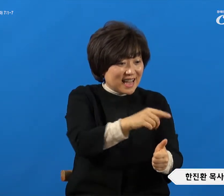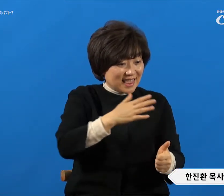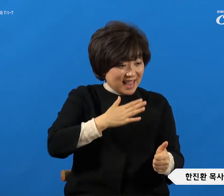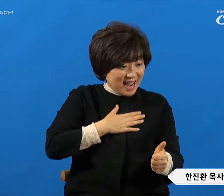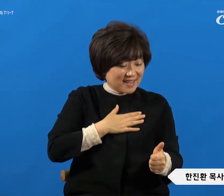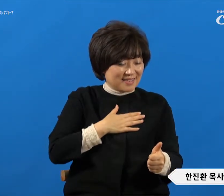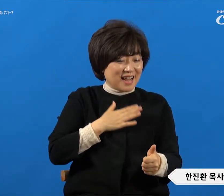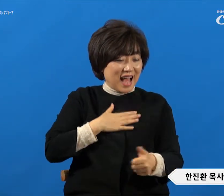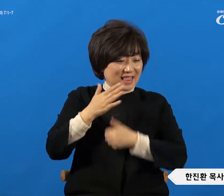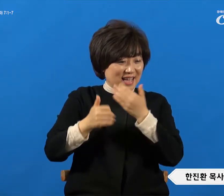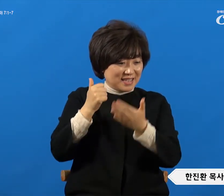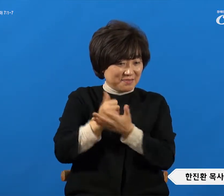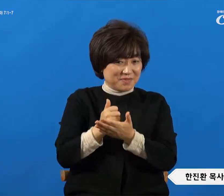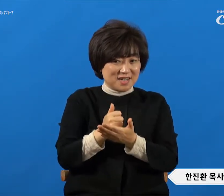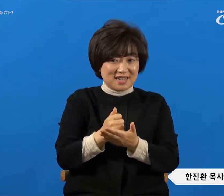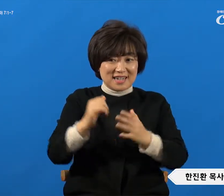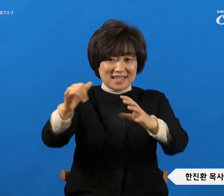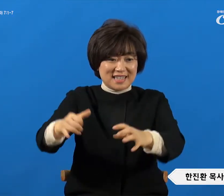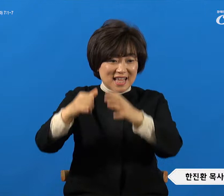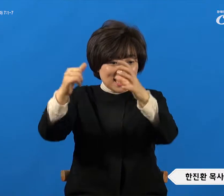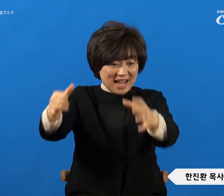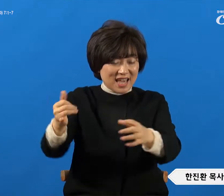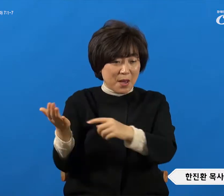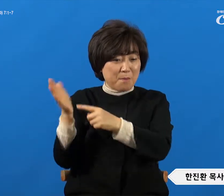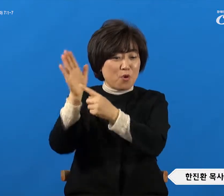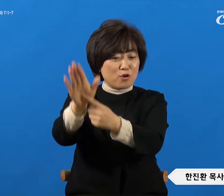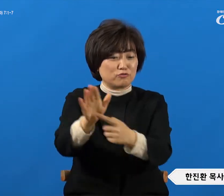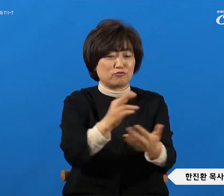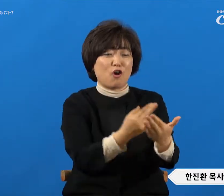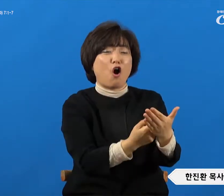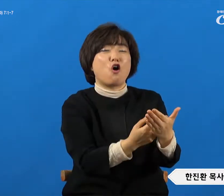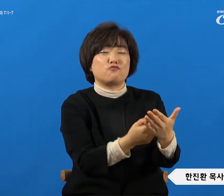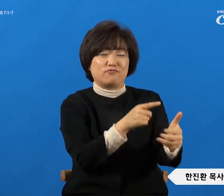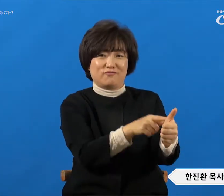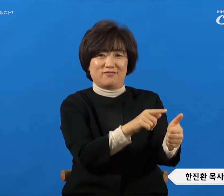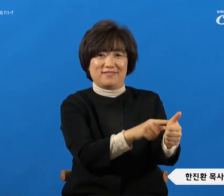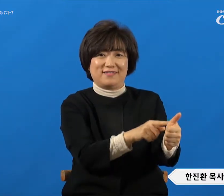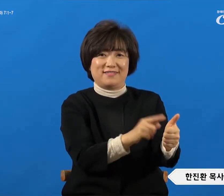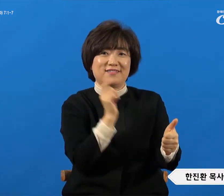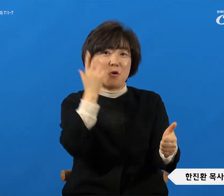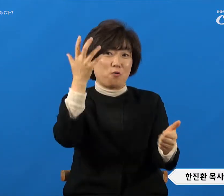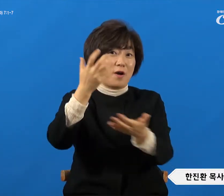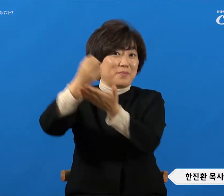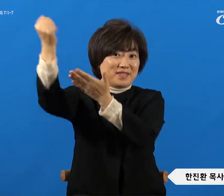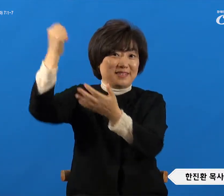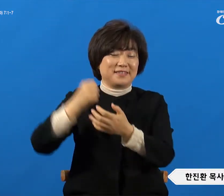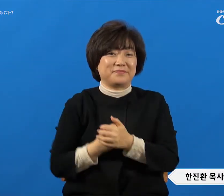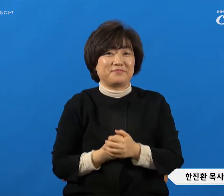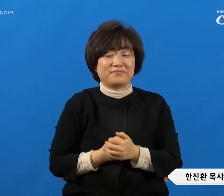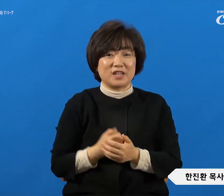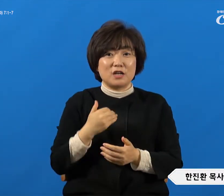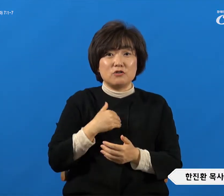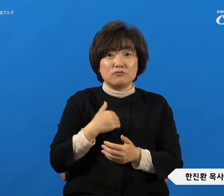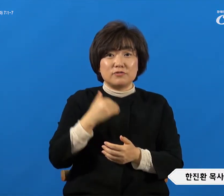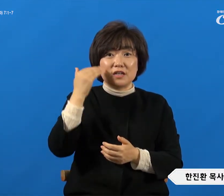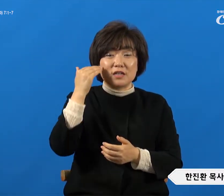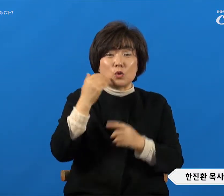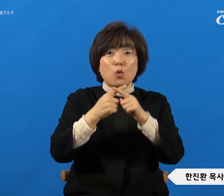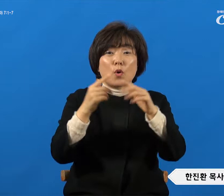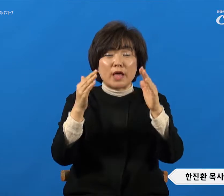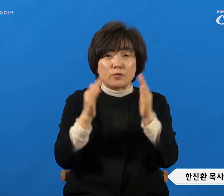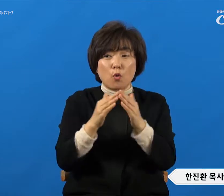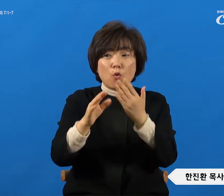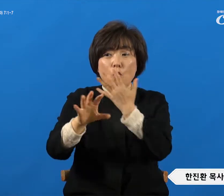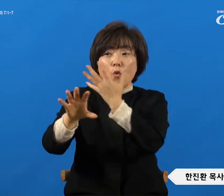거울이구나. 하나님이 얼마나 영광을 받으시겠습니까? 우리 교회도 외국인 나그네들을